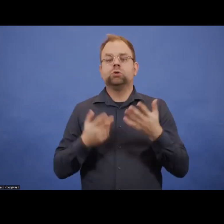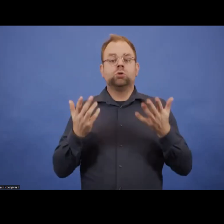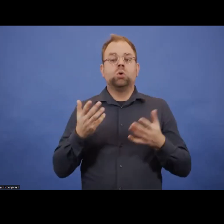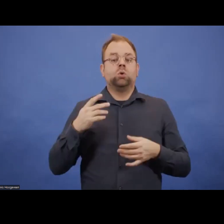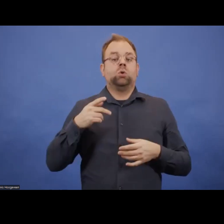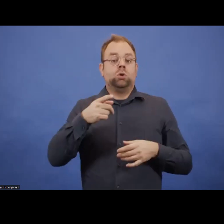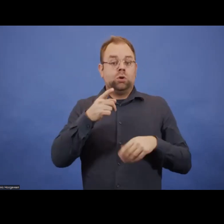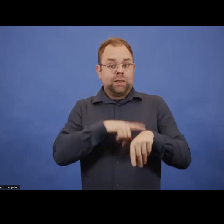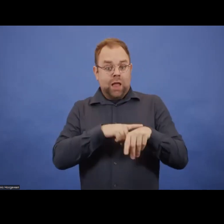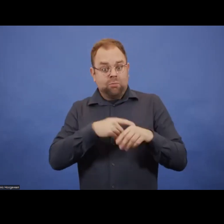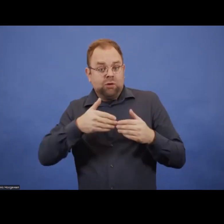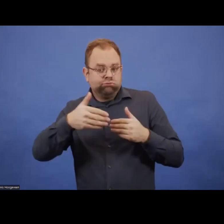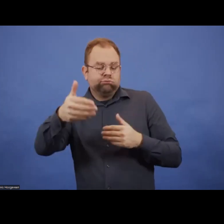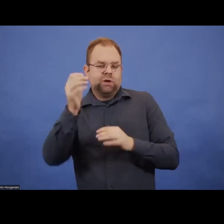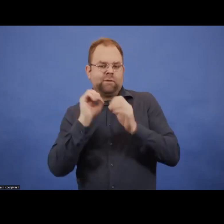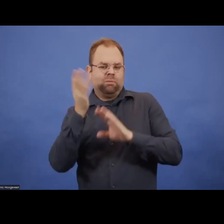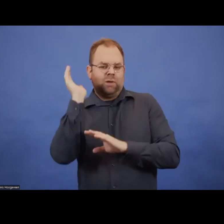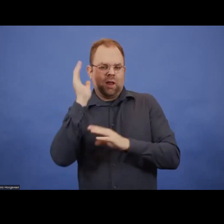para